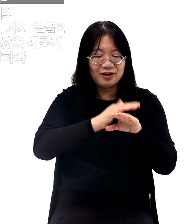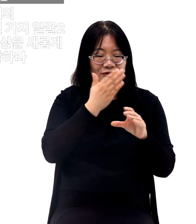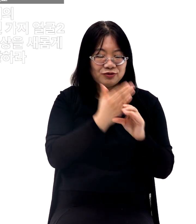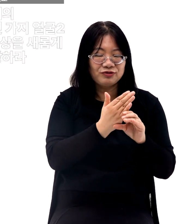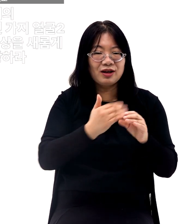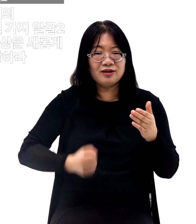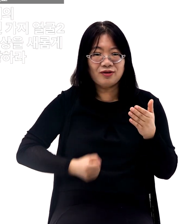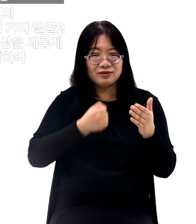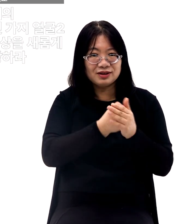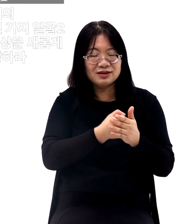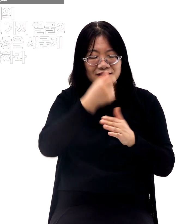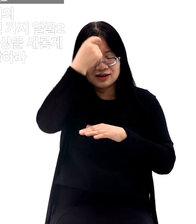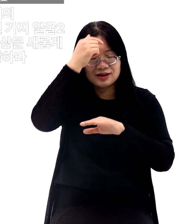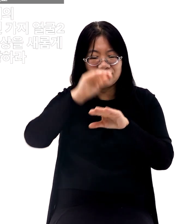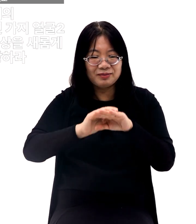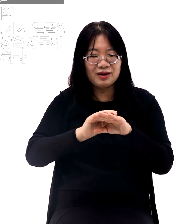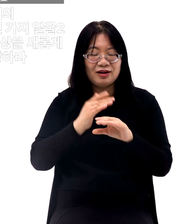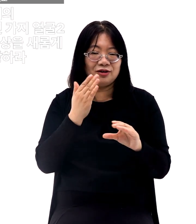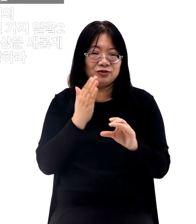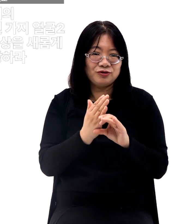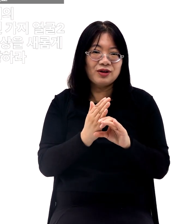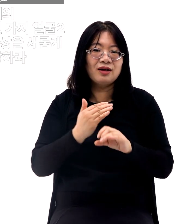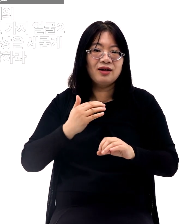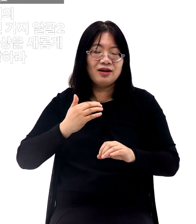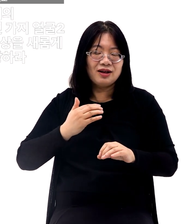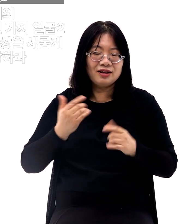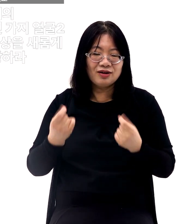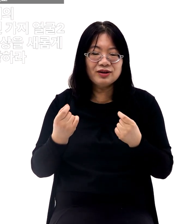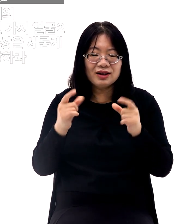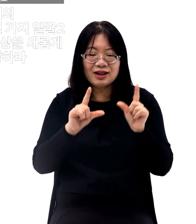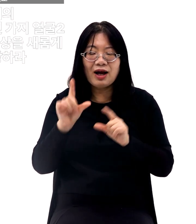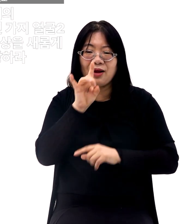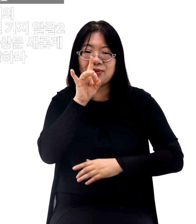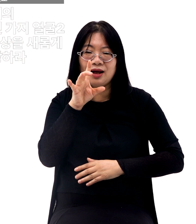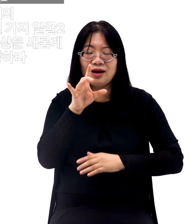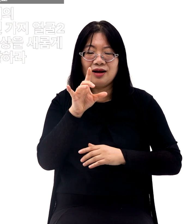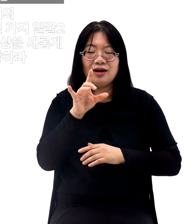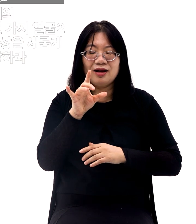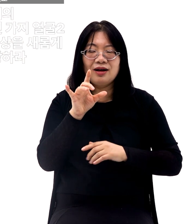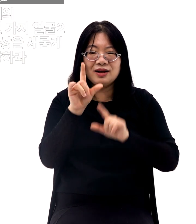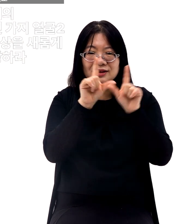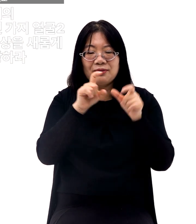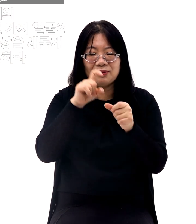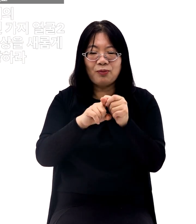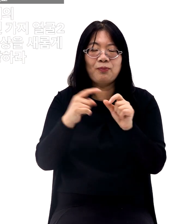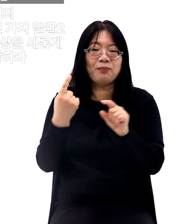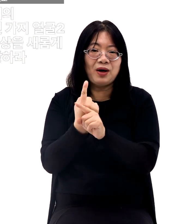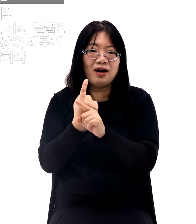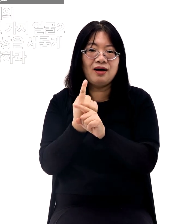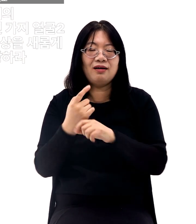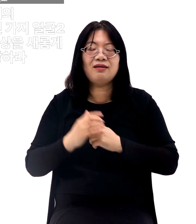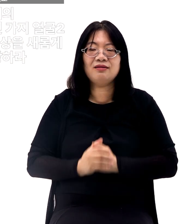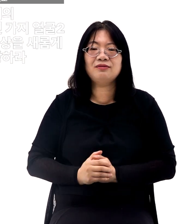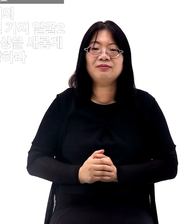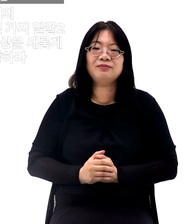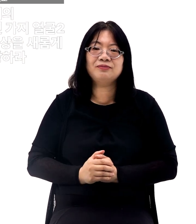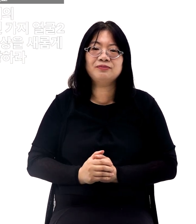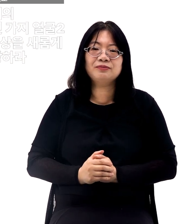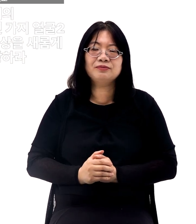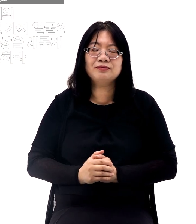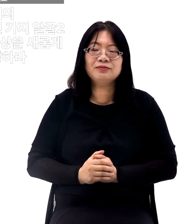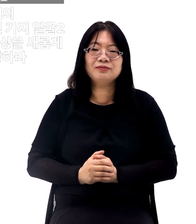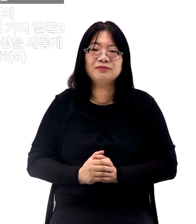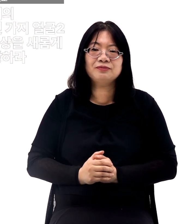예배드리다가 내가 이렇게 해서는 안 되겠다. 삶의 궤도를 바꾸게 되고 그렇게 되는 거죠.